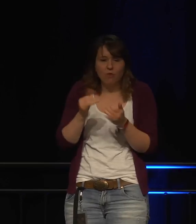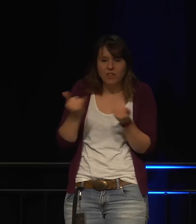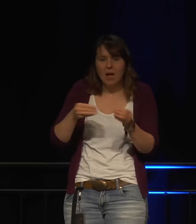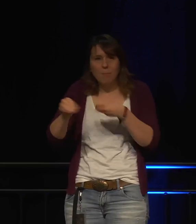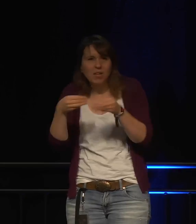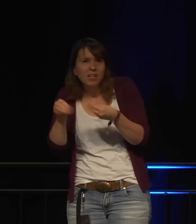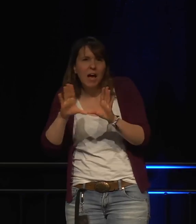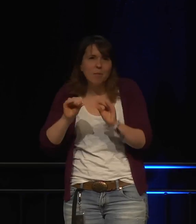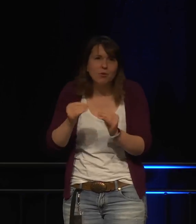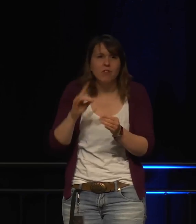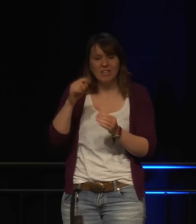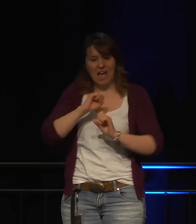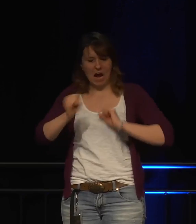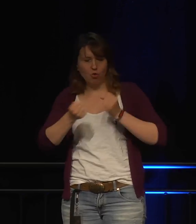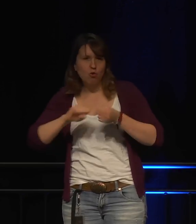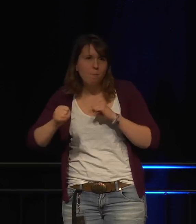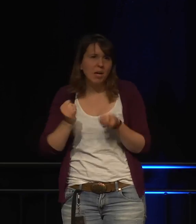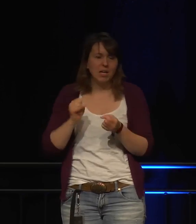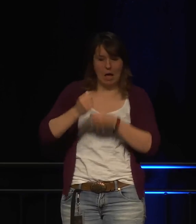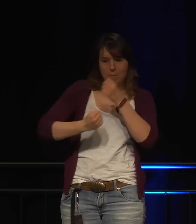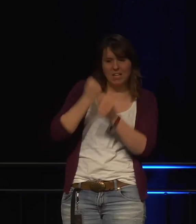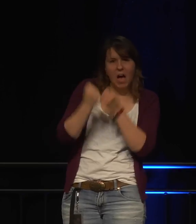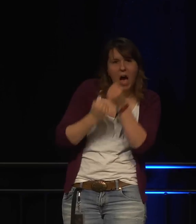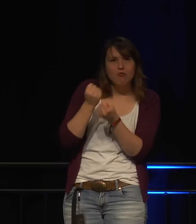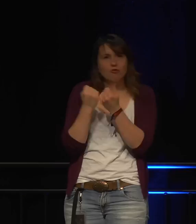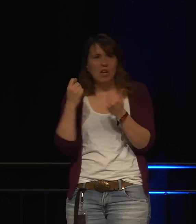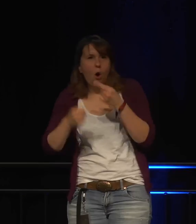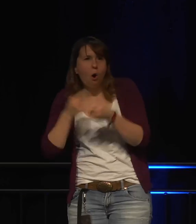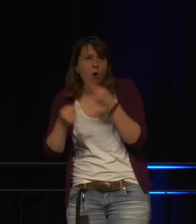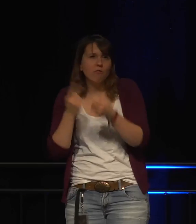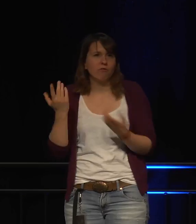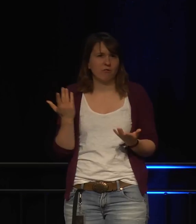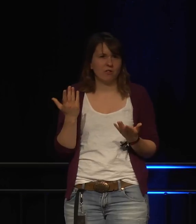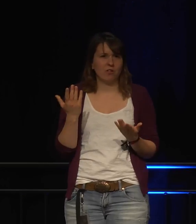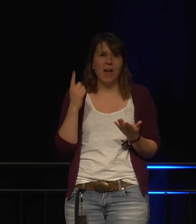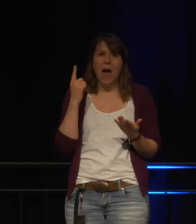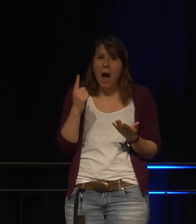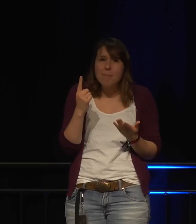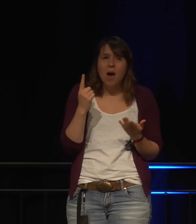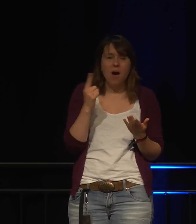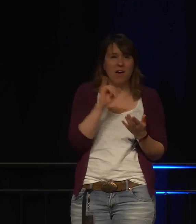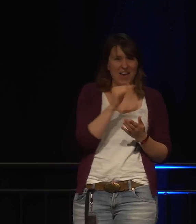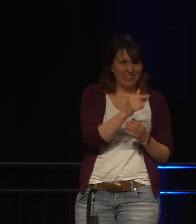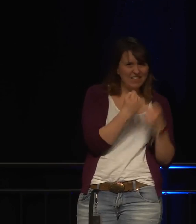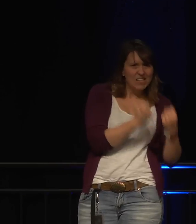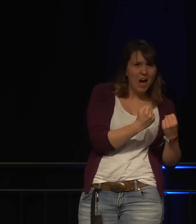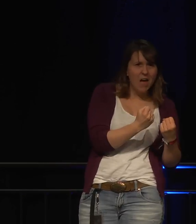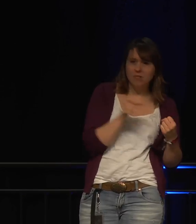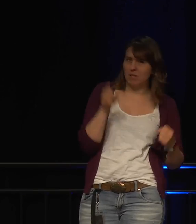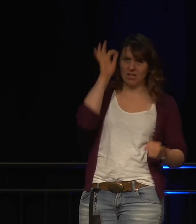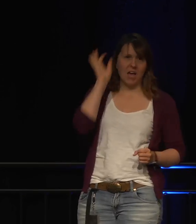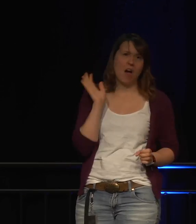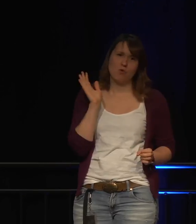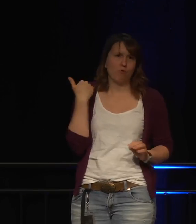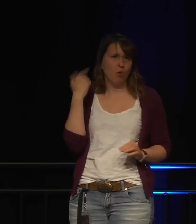internet y sabían mucho sobre ergonomía, sobre ingeniería y materiales,